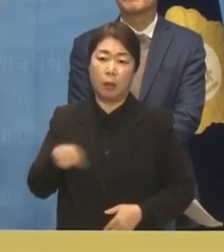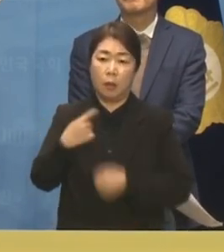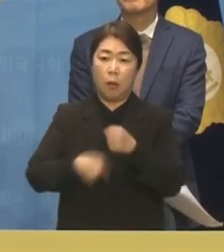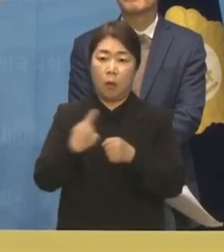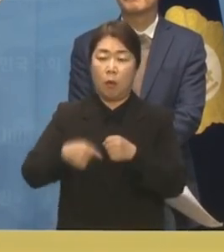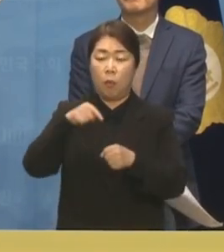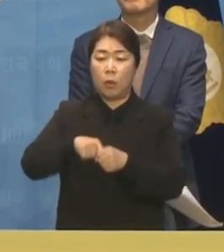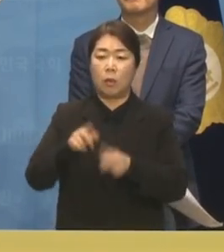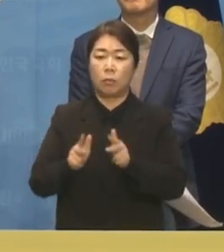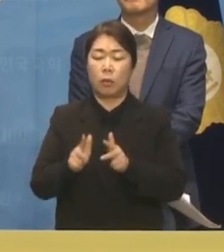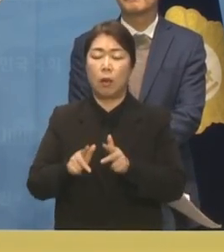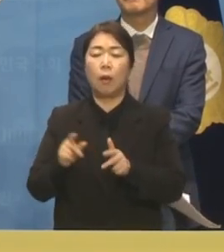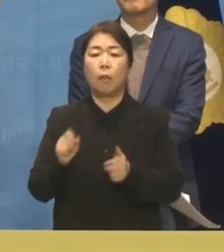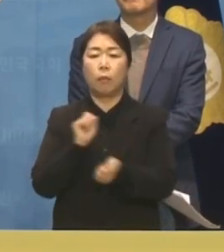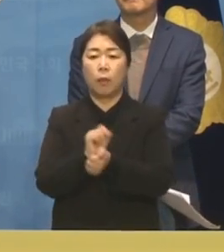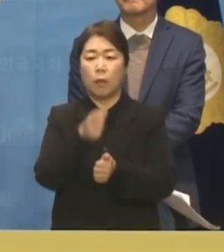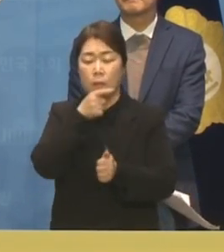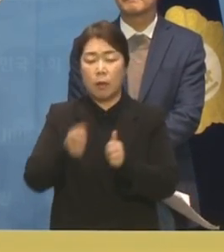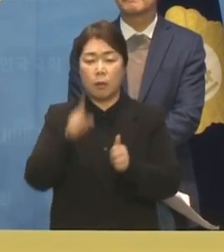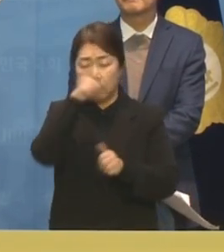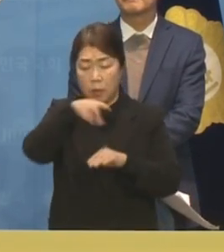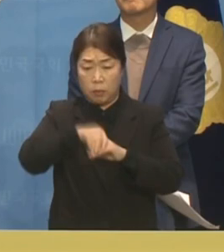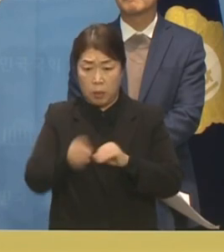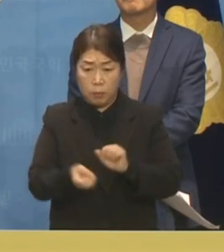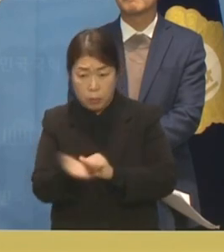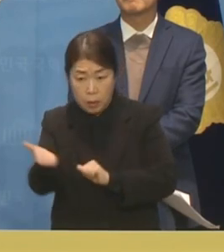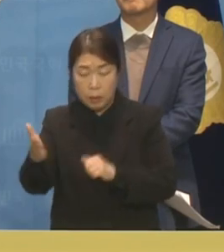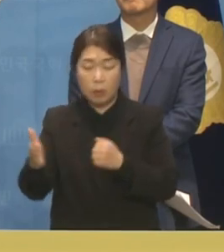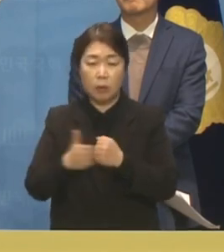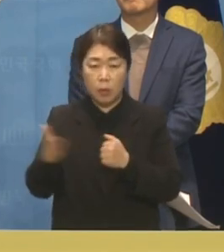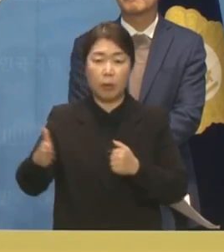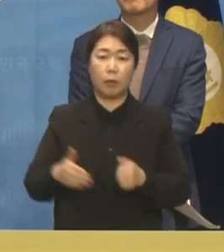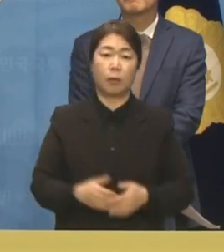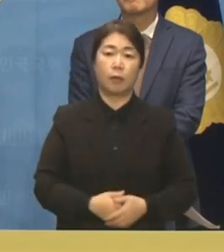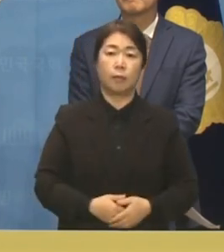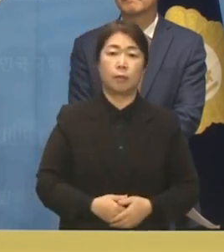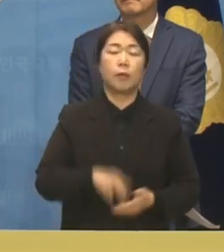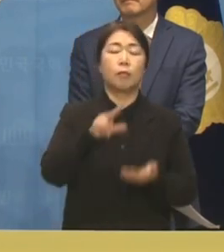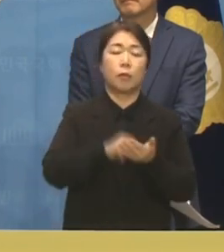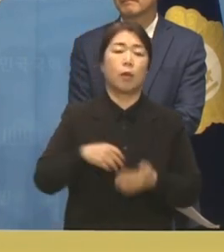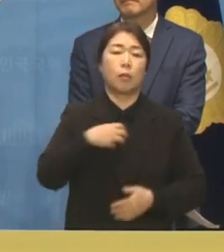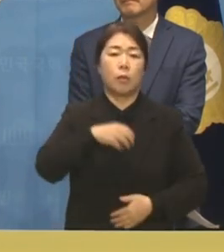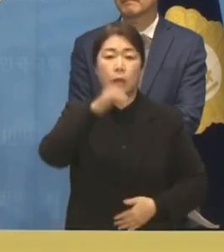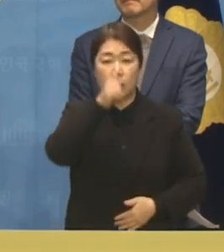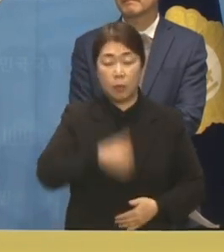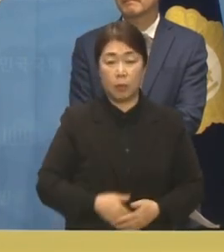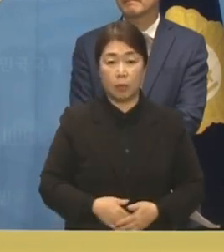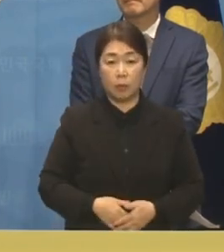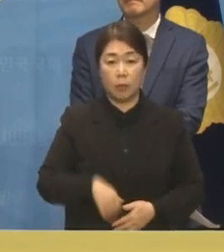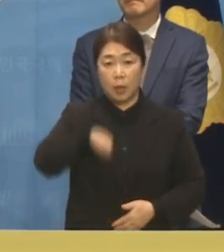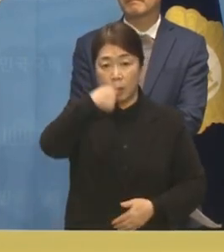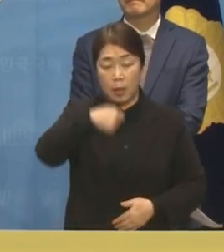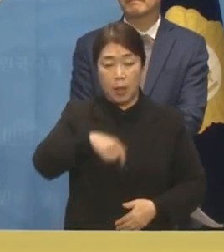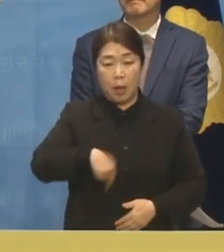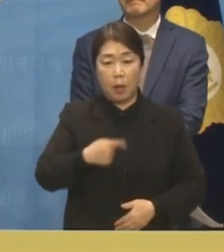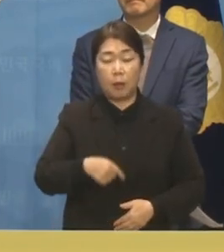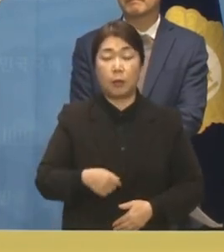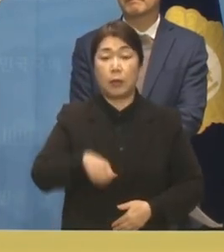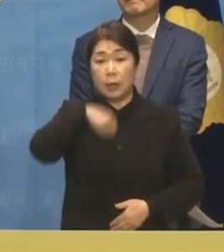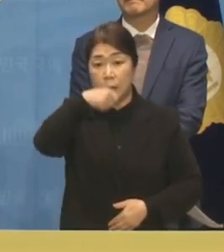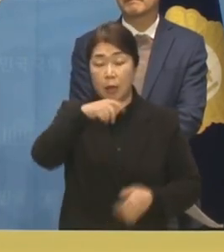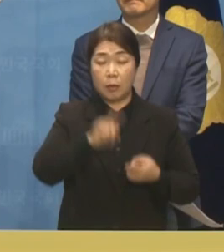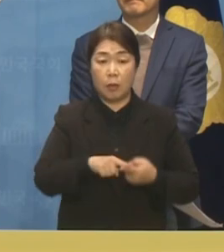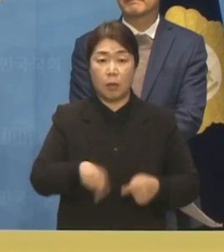불안해지고 있고 우리 식량 자급률 44.4%밖에 안 됩니다. 전국 식용구 228개